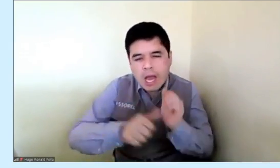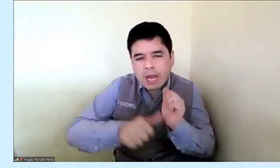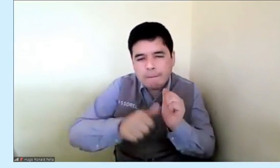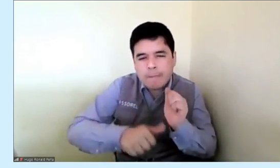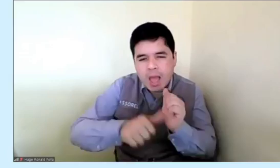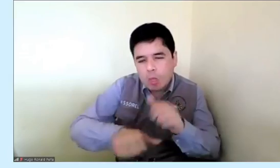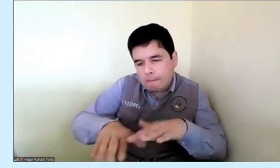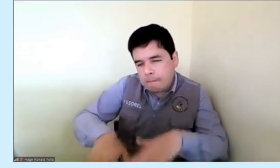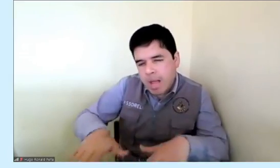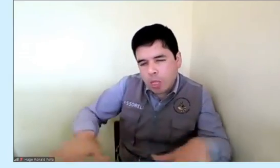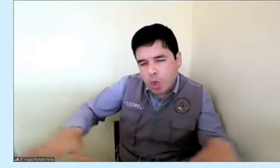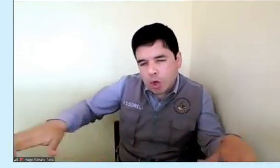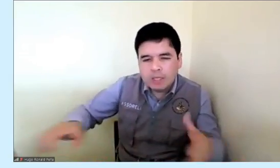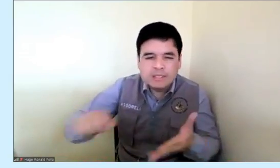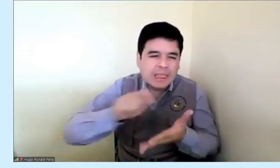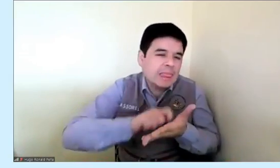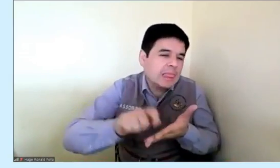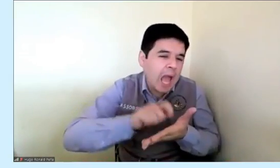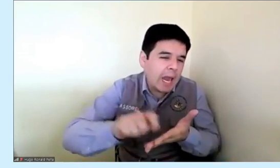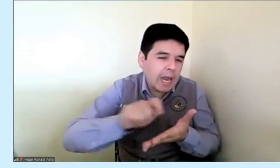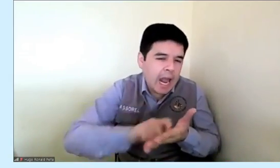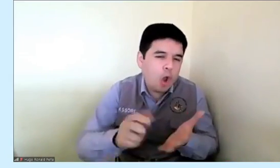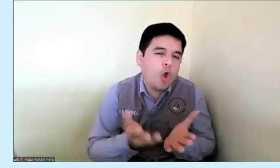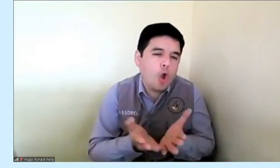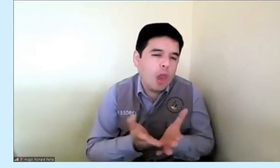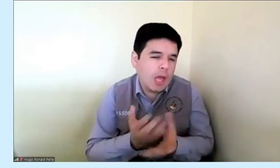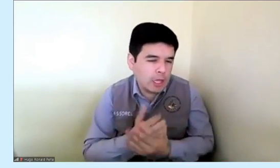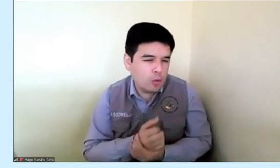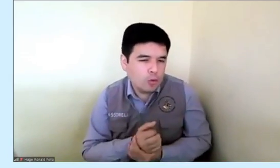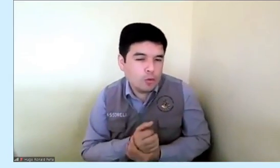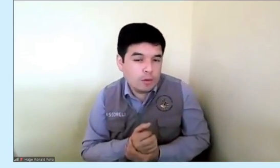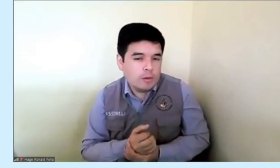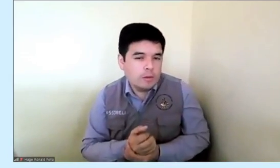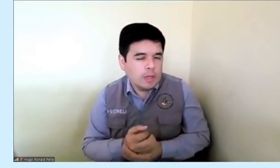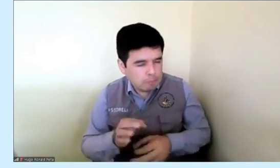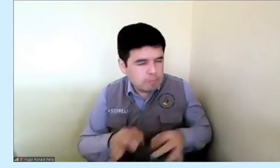Ustedes ayuden a sus hermanos menores con sus tareas del colegio.